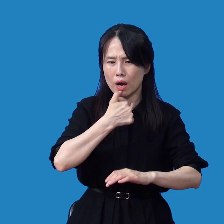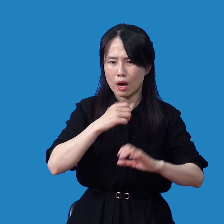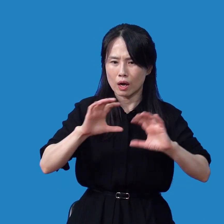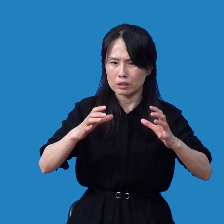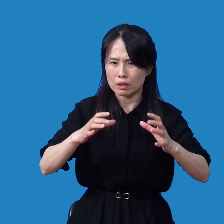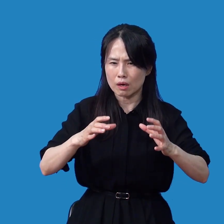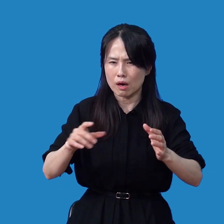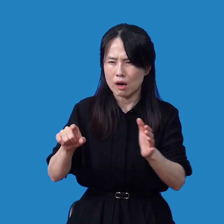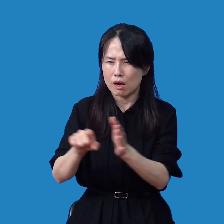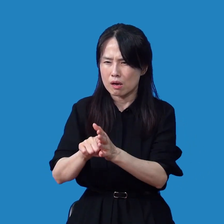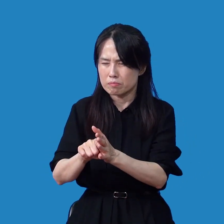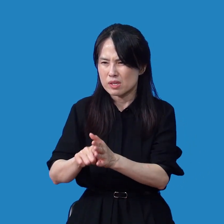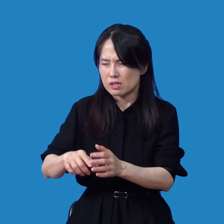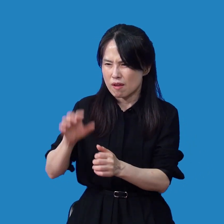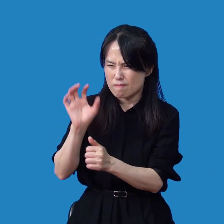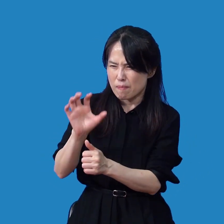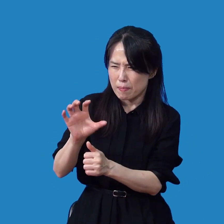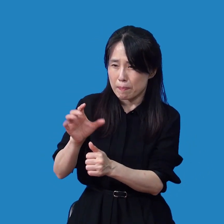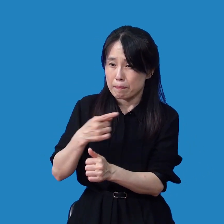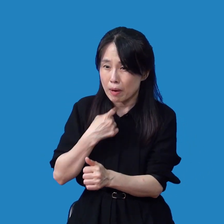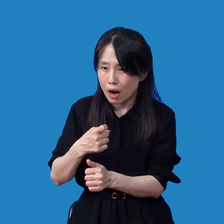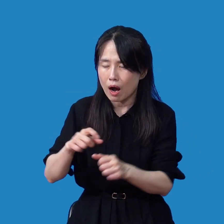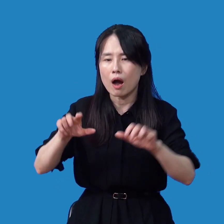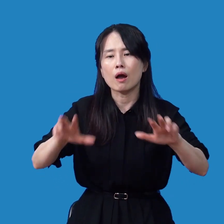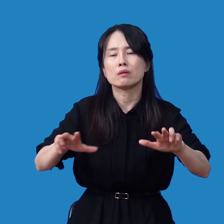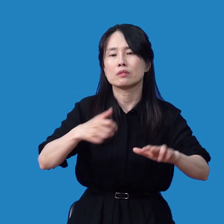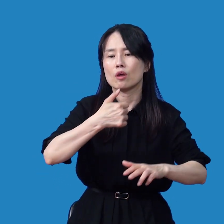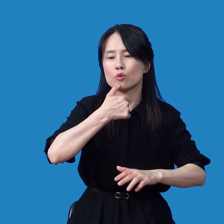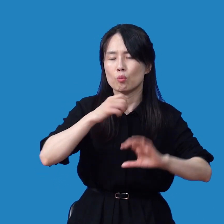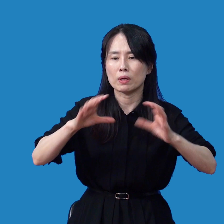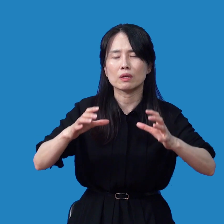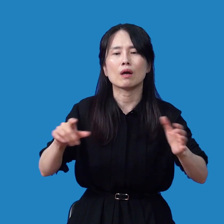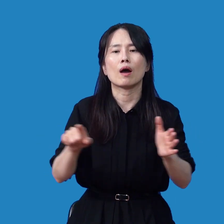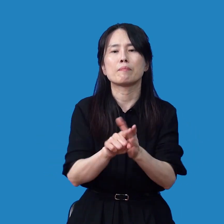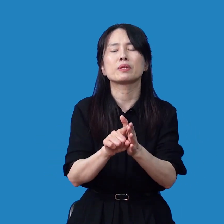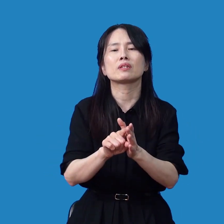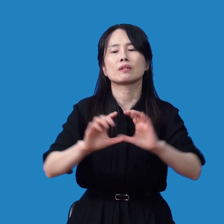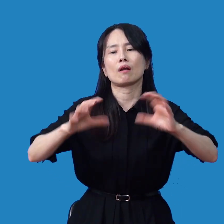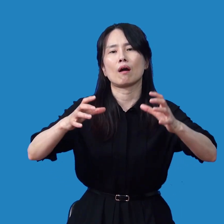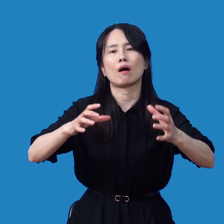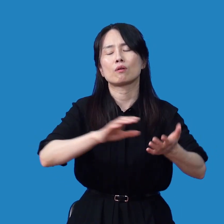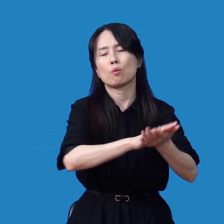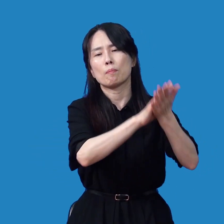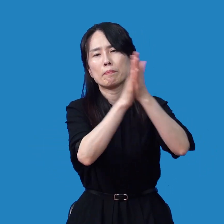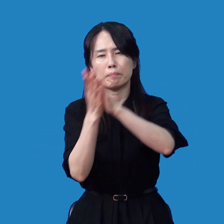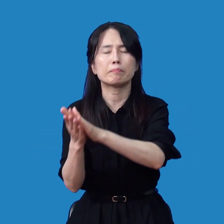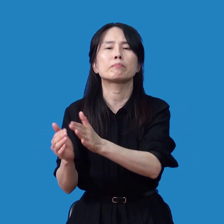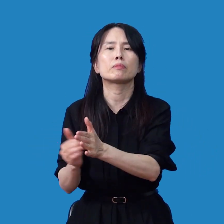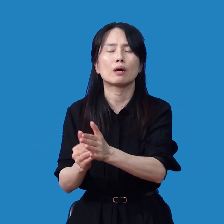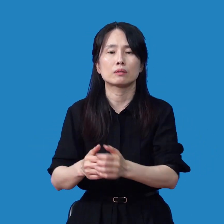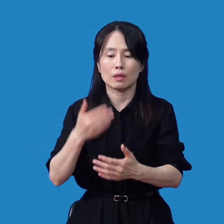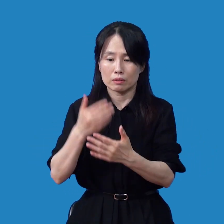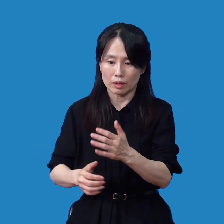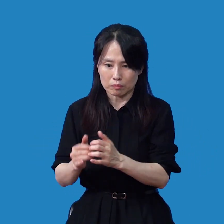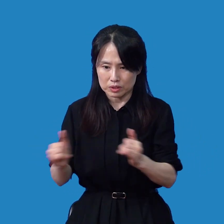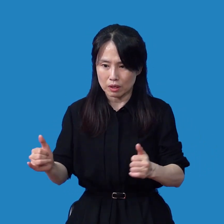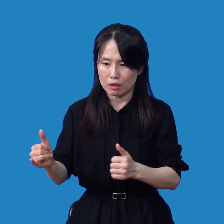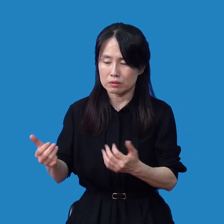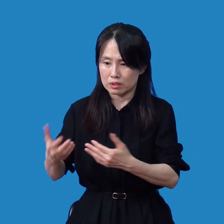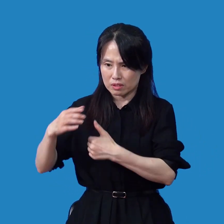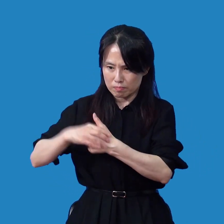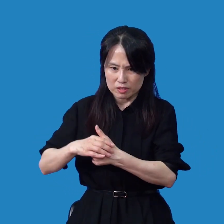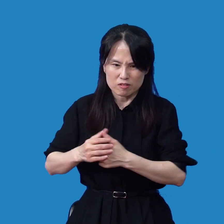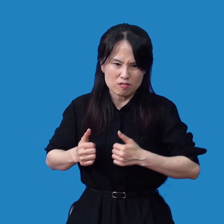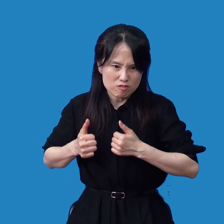로마 제국이 기독교 국가가 되었지 않습니까? 남은 자가 사명을 감당하기 시작하면 그건 강한